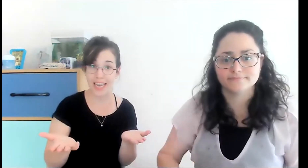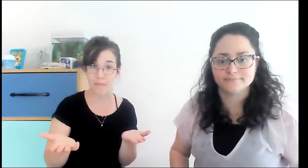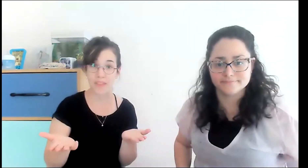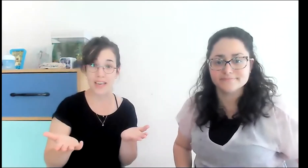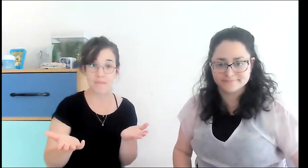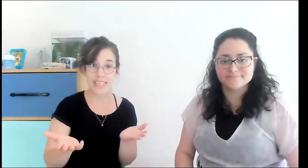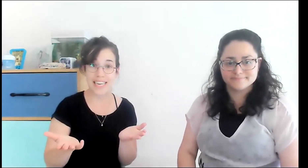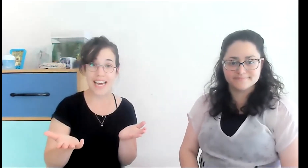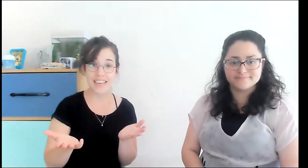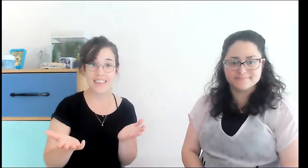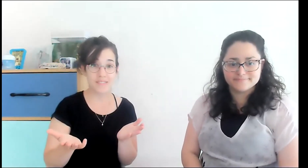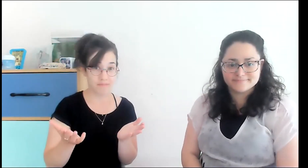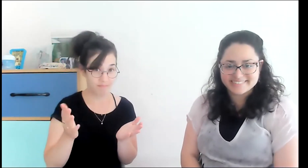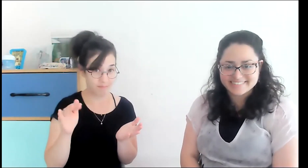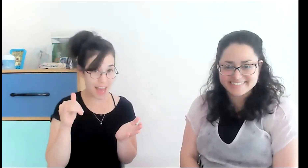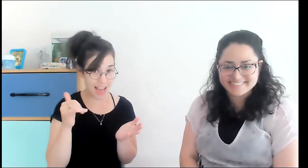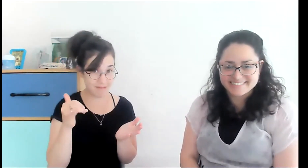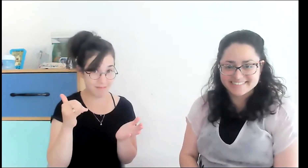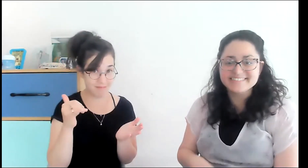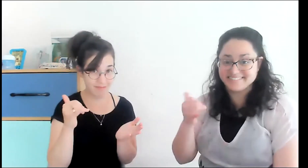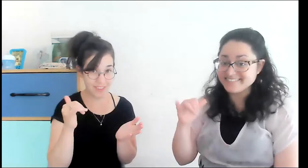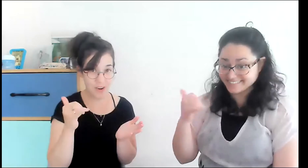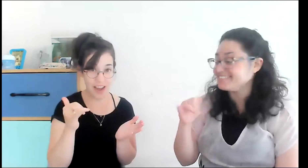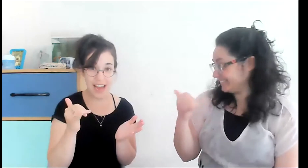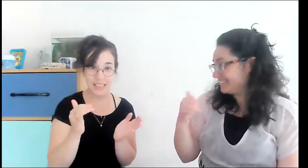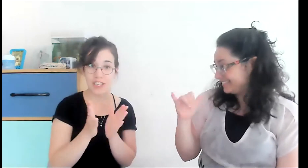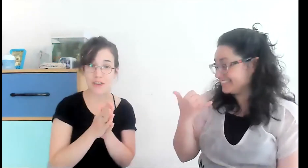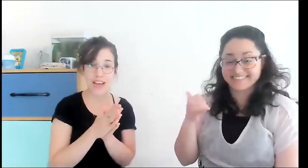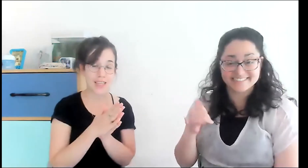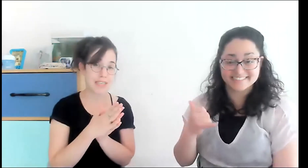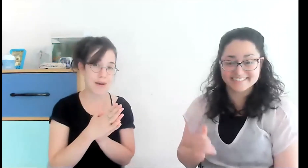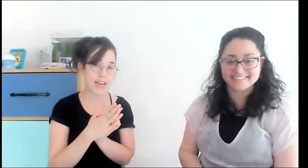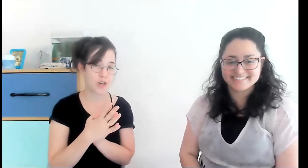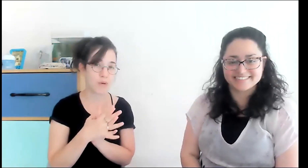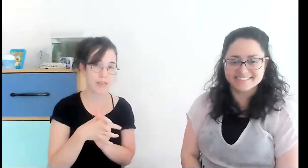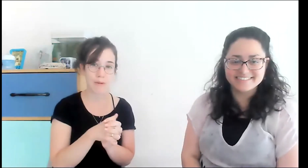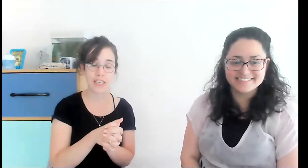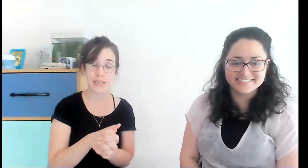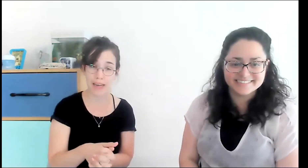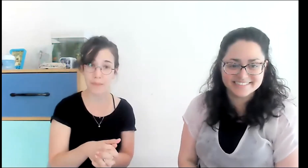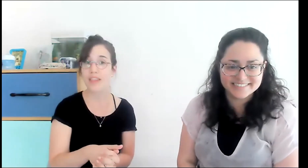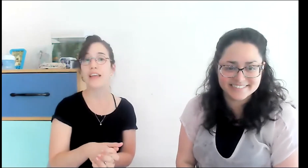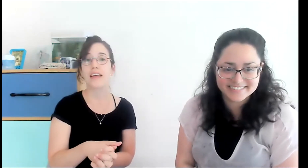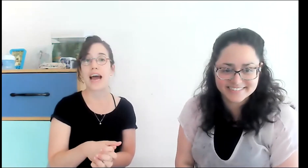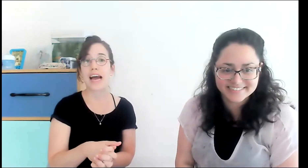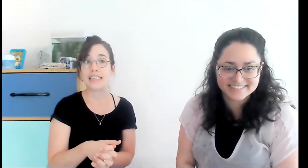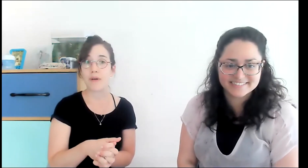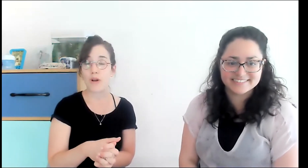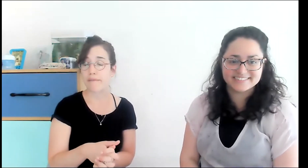אתכם. בסדר? כן? אוקיי? אז מי שיפתח את המצלמה, אנחנו ממש ממש נשמח. אז מעולה. אז